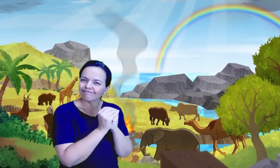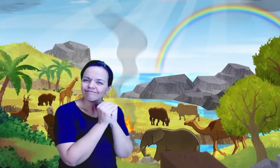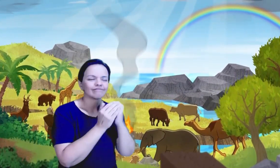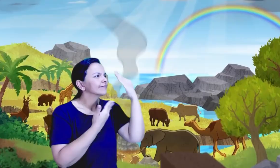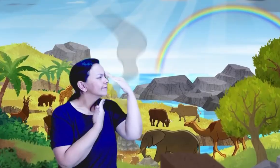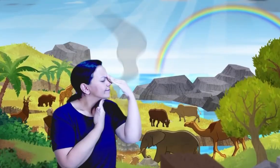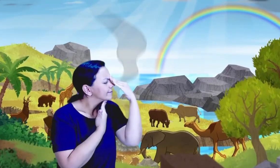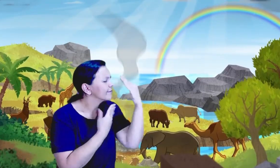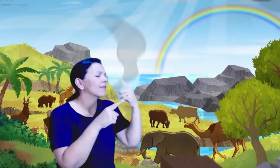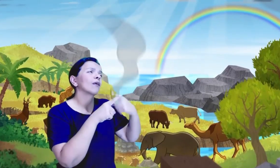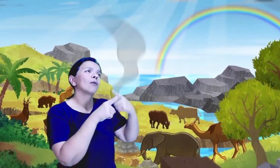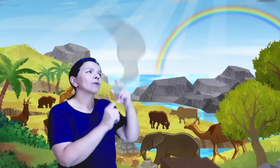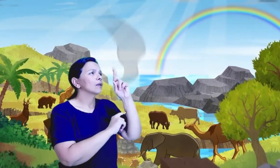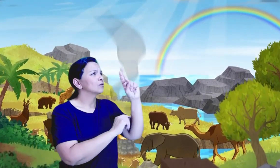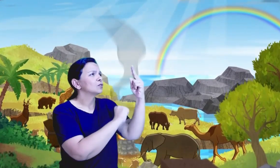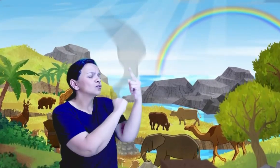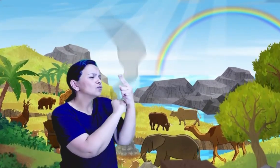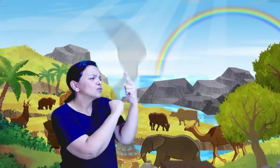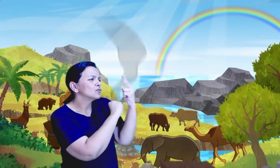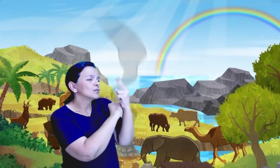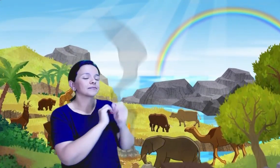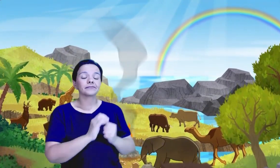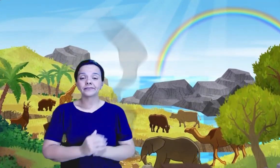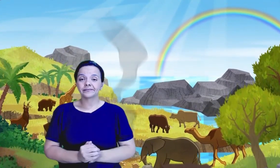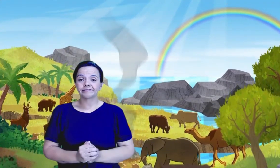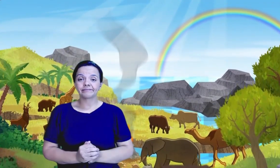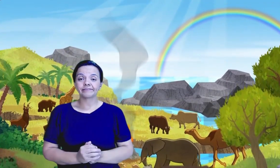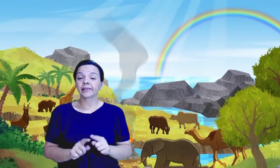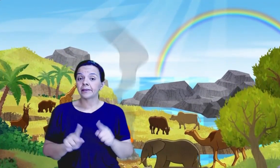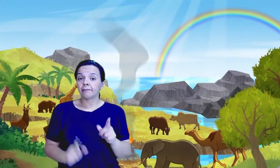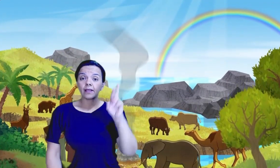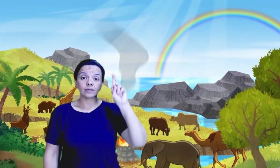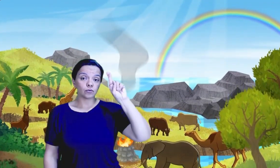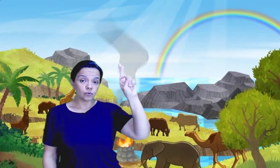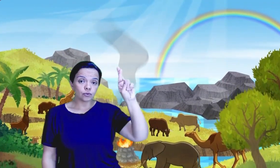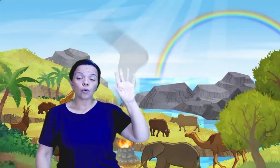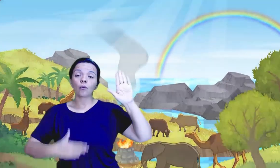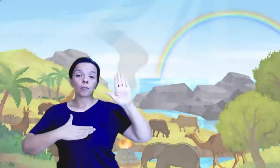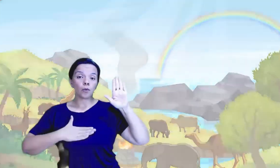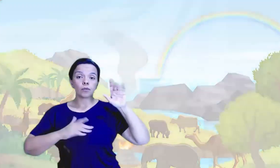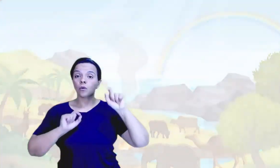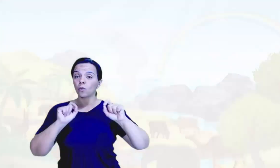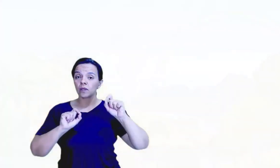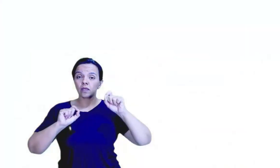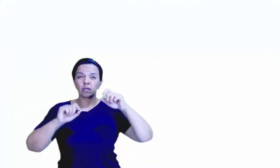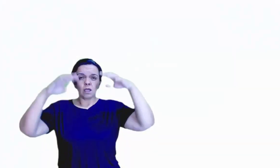terra. Ele enviou um arco-íris como um lembrete de sua promessa.